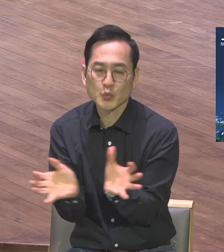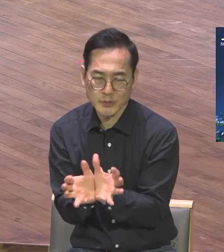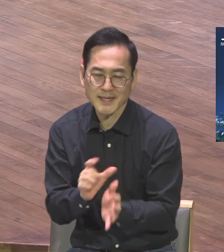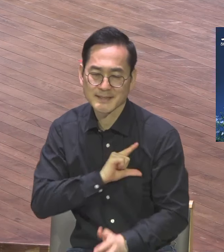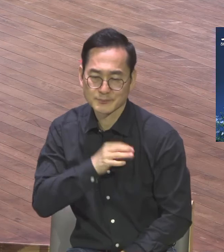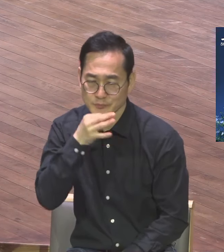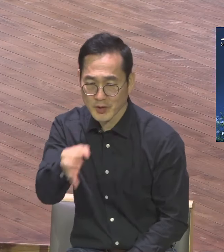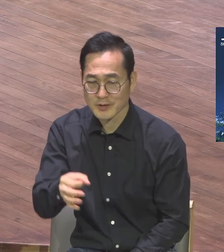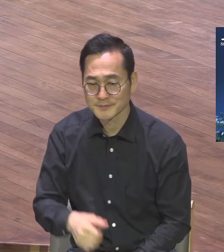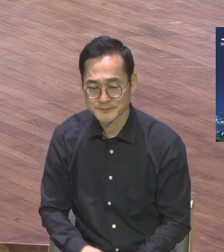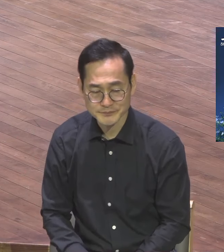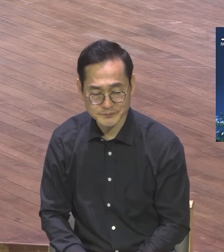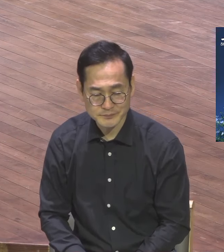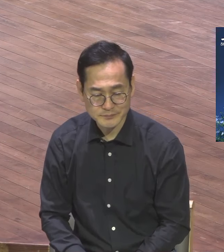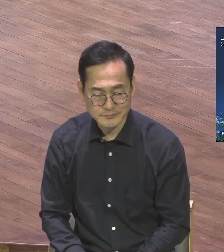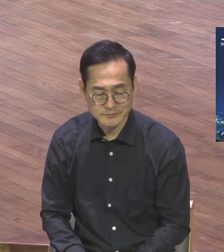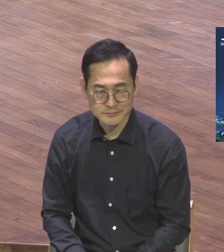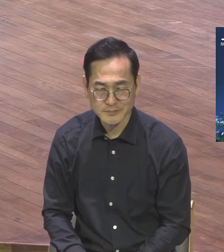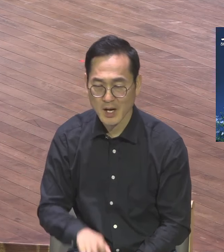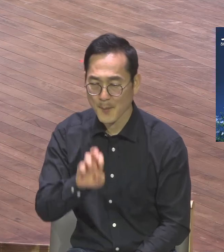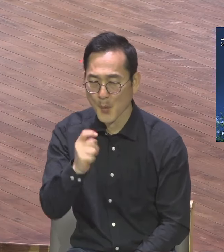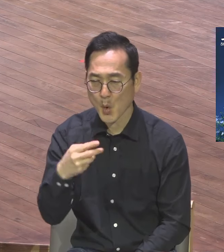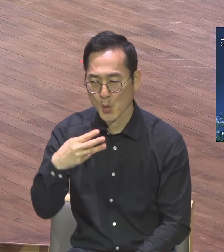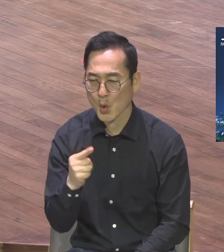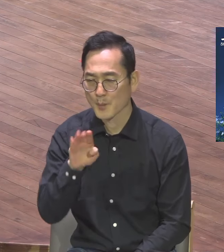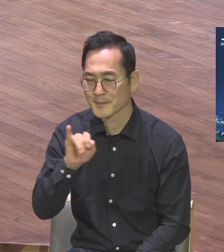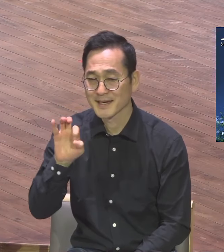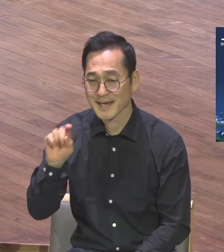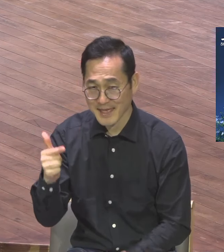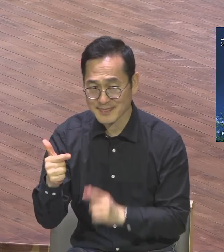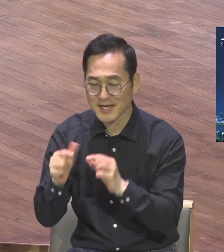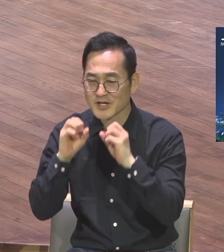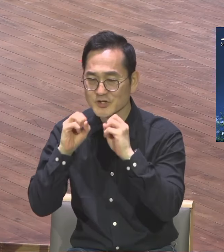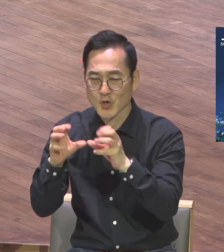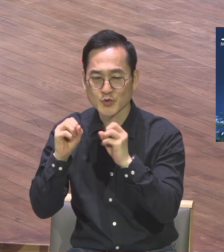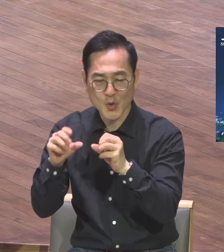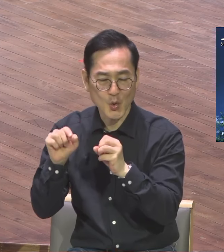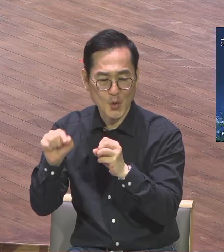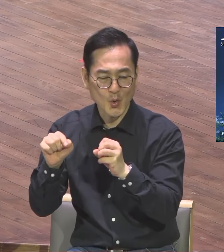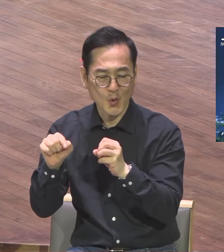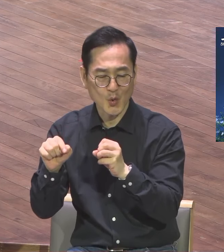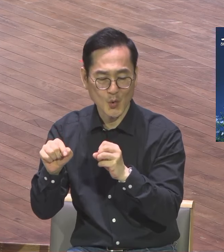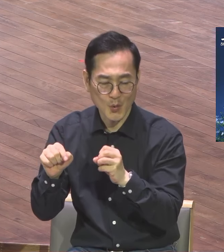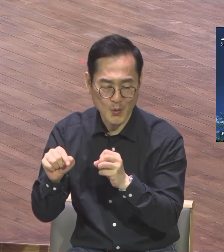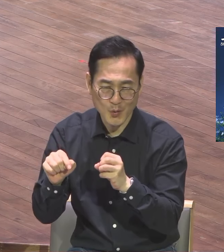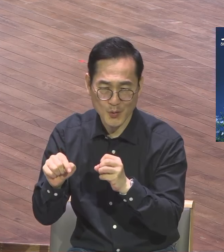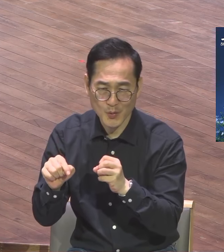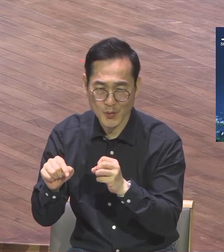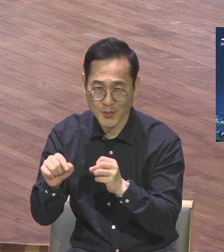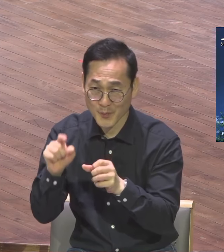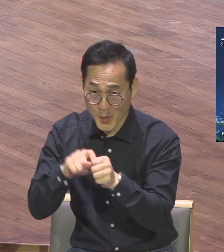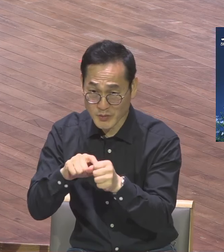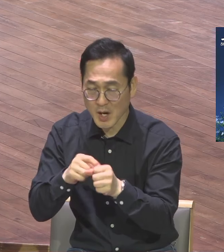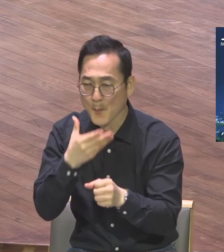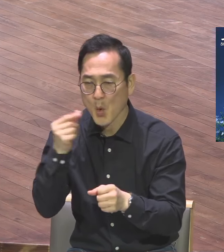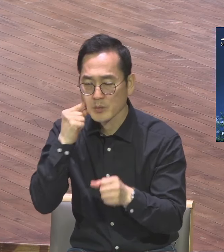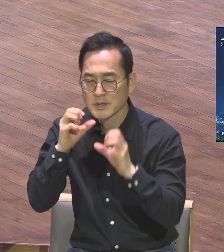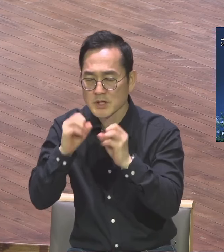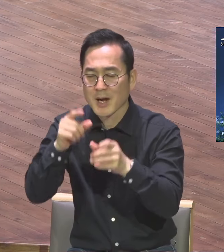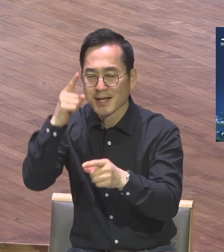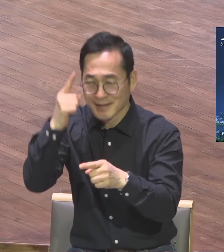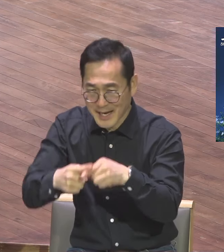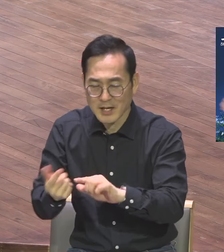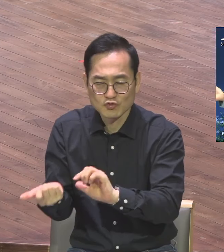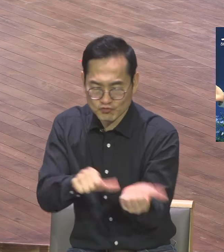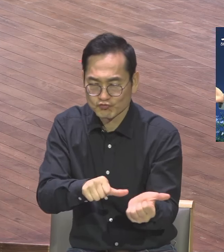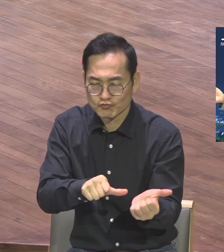모토가 뭐냐? 모로비안의 선교 모토는 복음을 전하다 죽으라